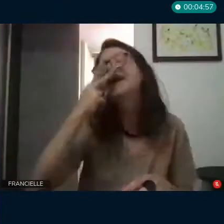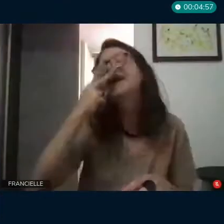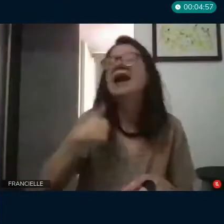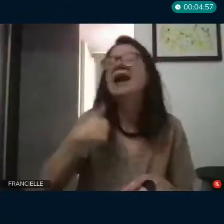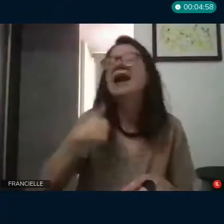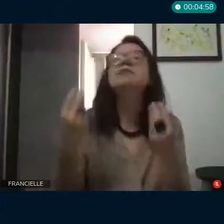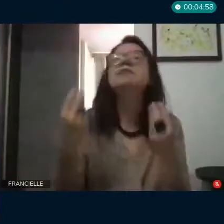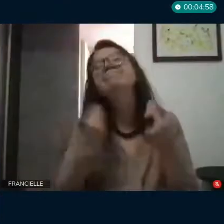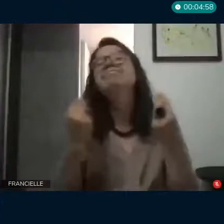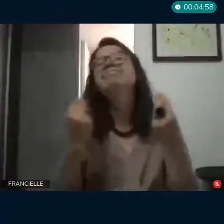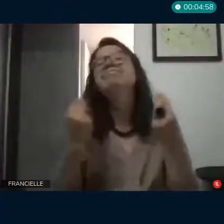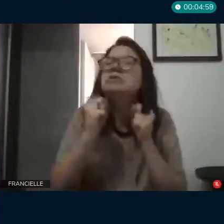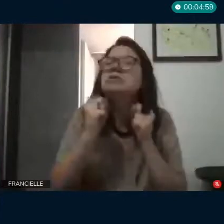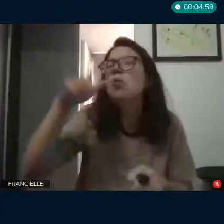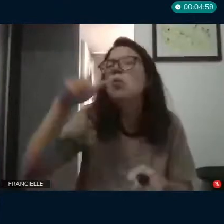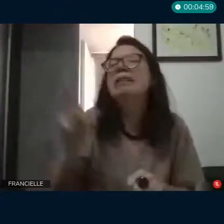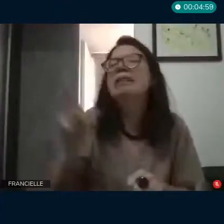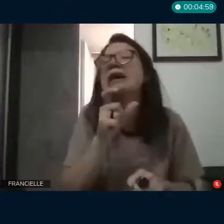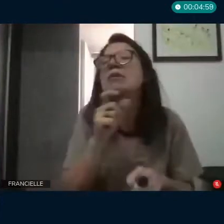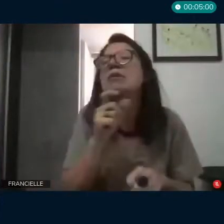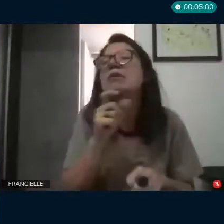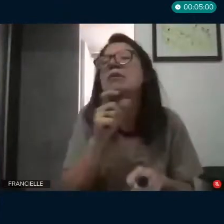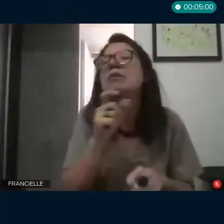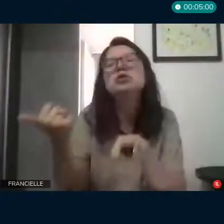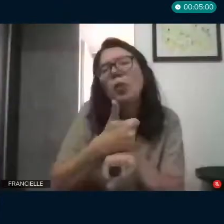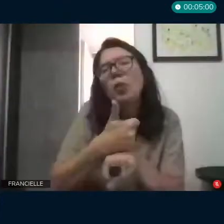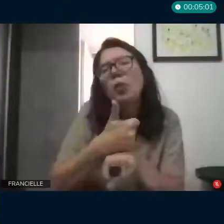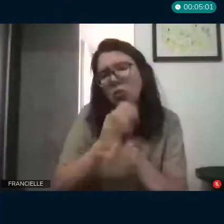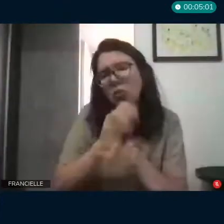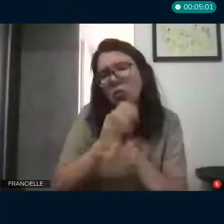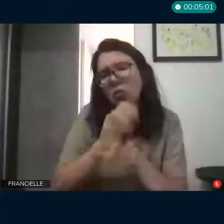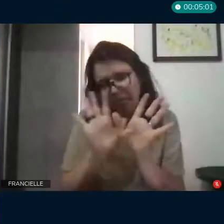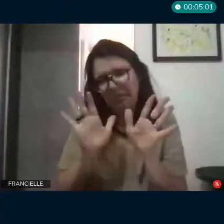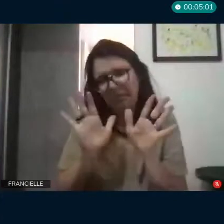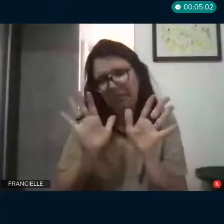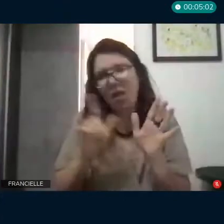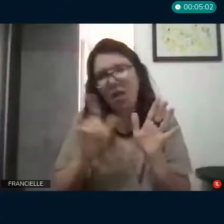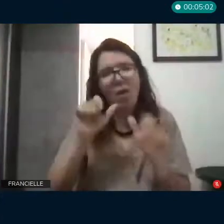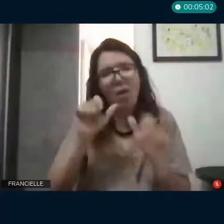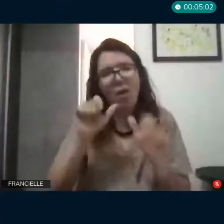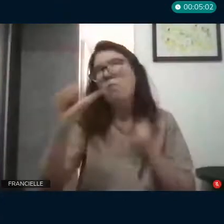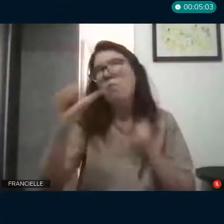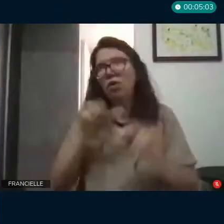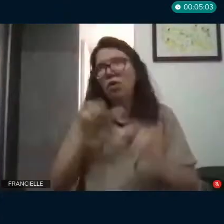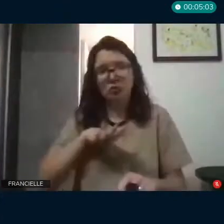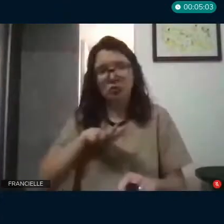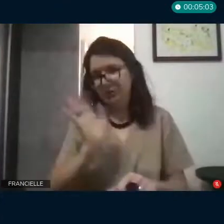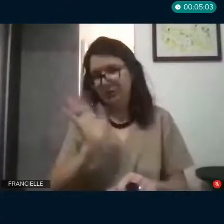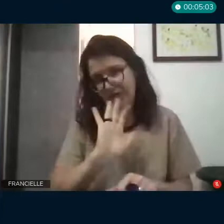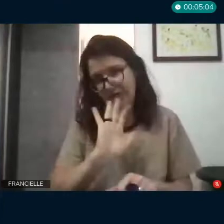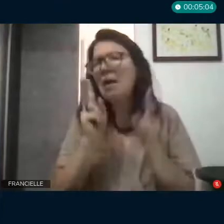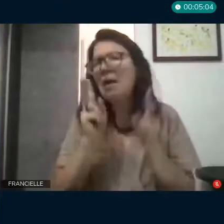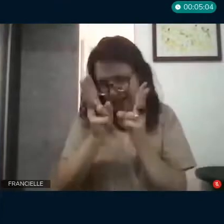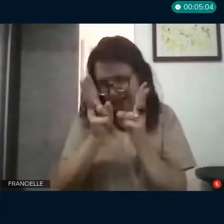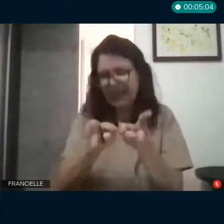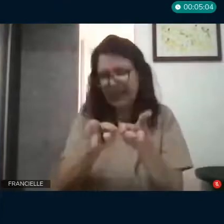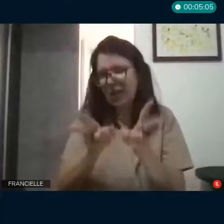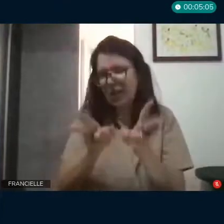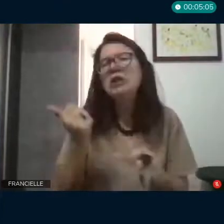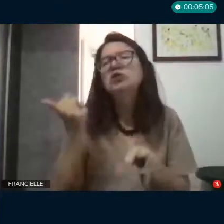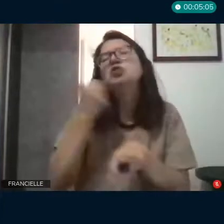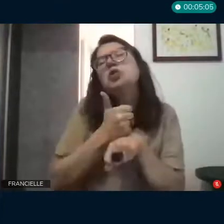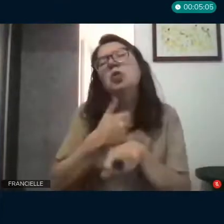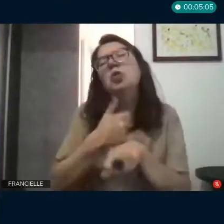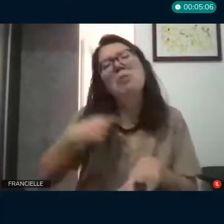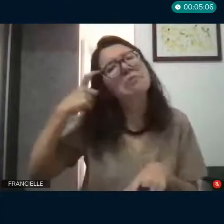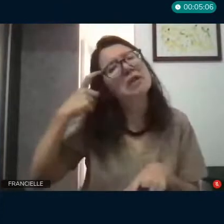em relação à visualização de alguns sinais, porque a minha tela está... A internet dela está bem falha